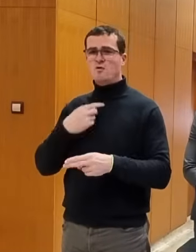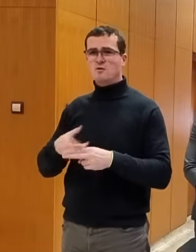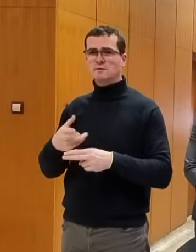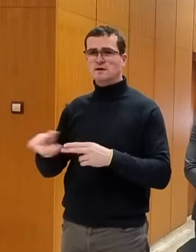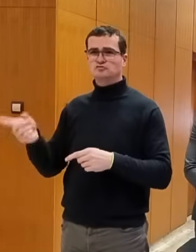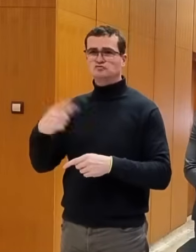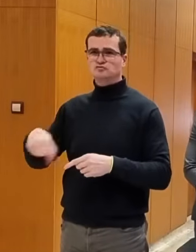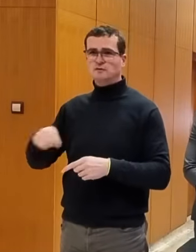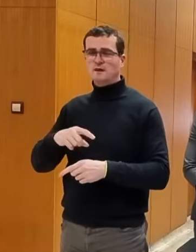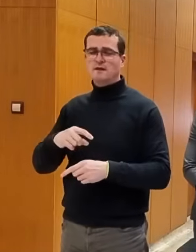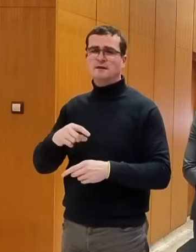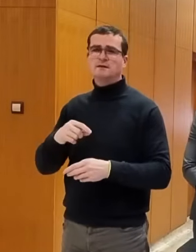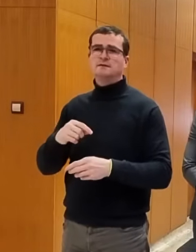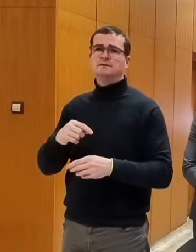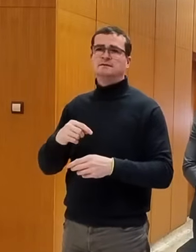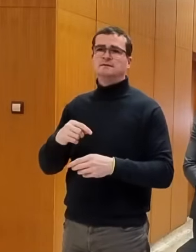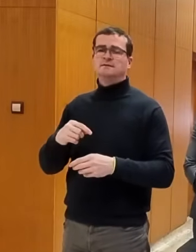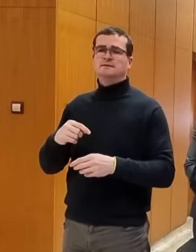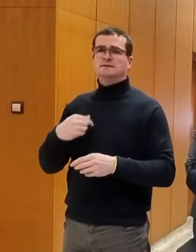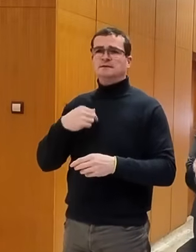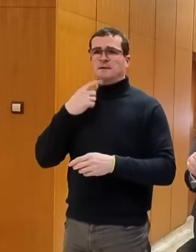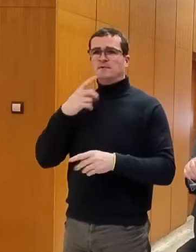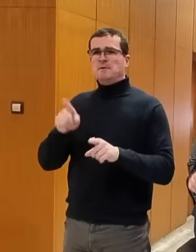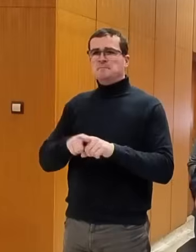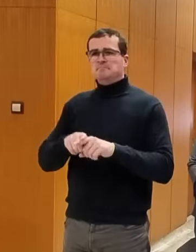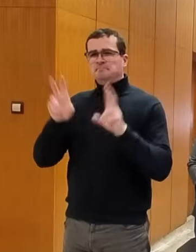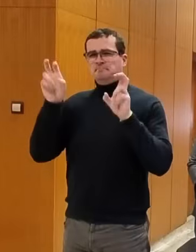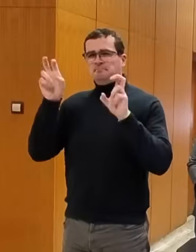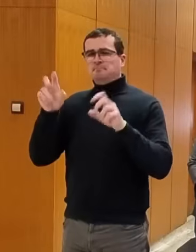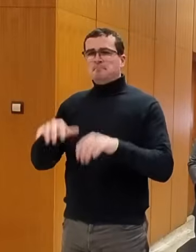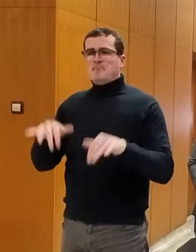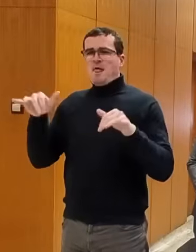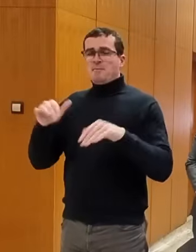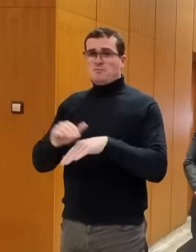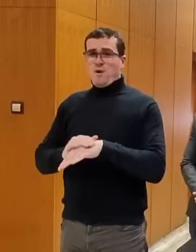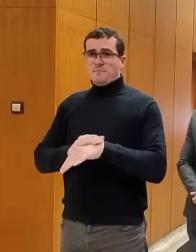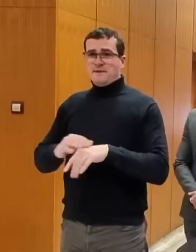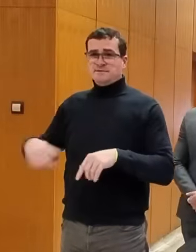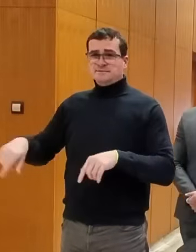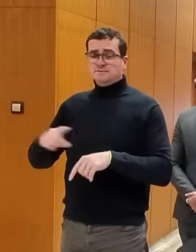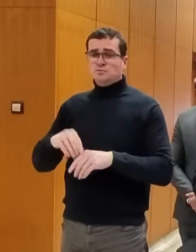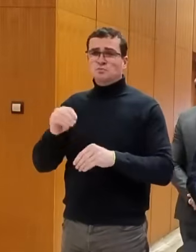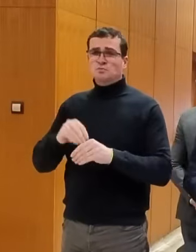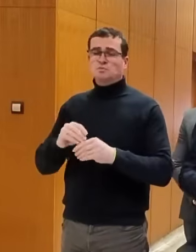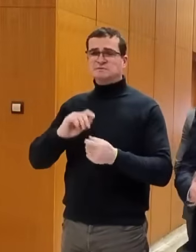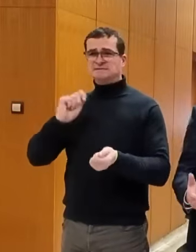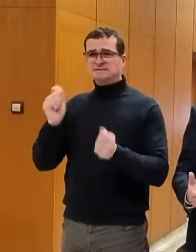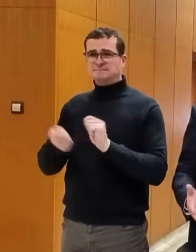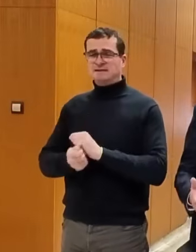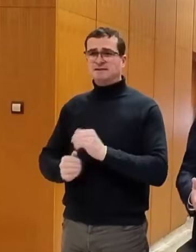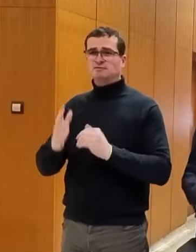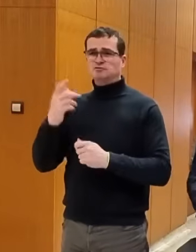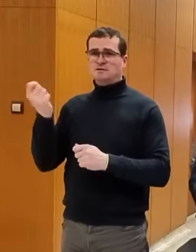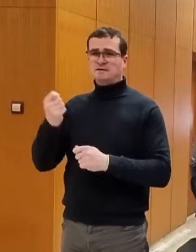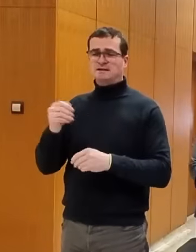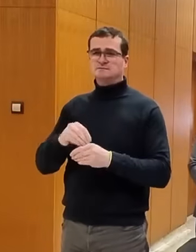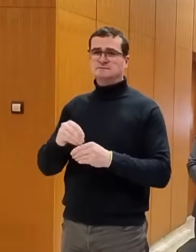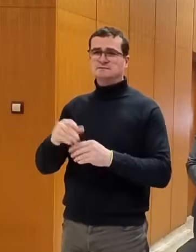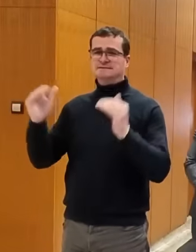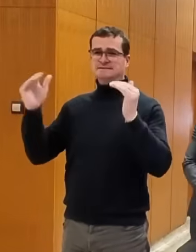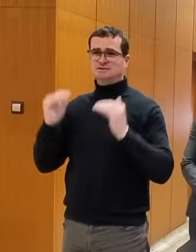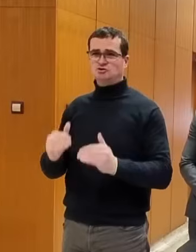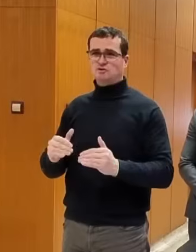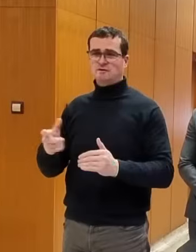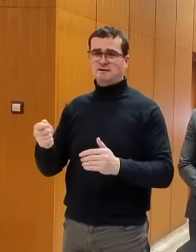riešili, by som povedal, takúto v úvodzovkách parlamentnú amnestiu, kedy by sa prehodnocovali aj výšky trestov na základe